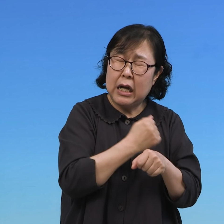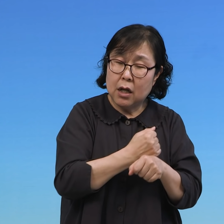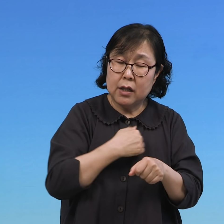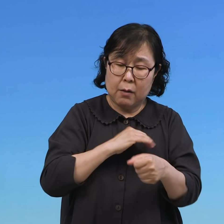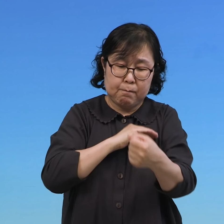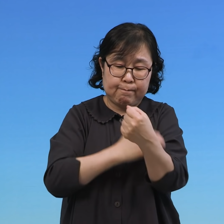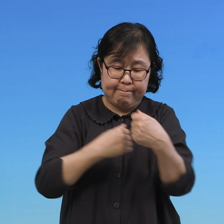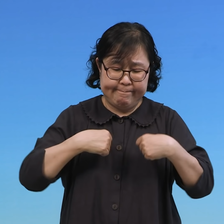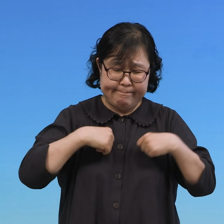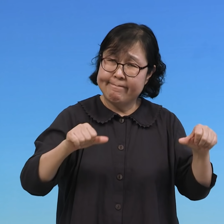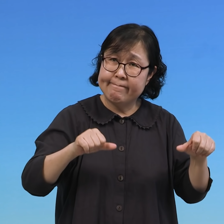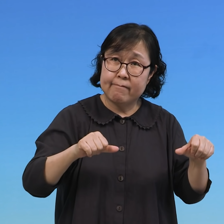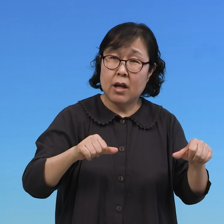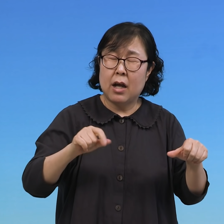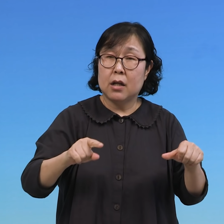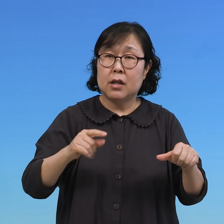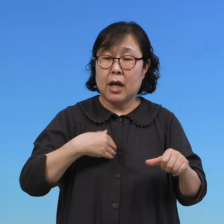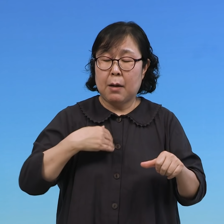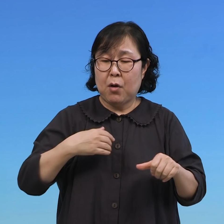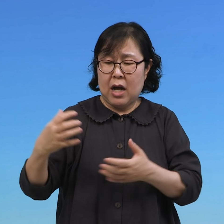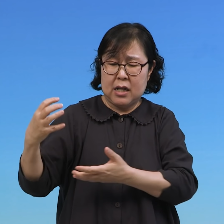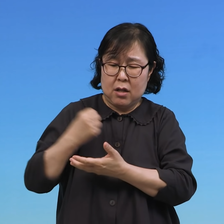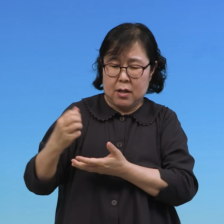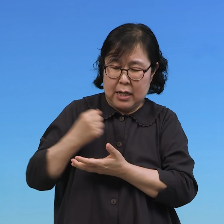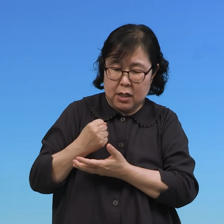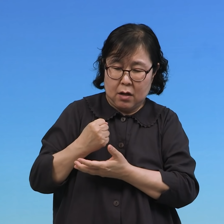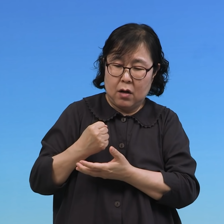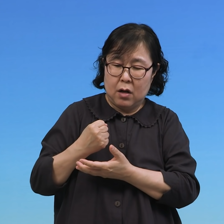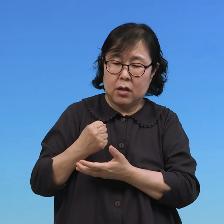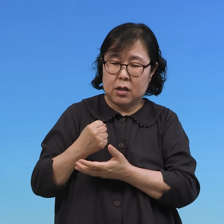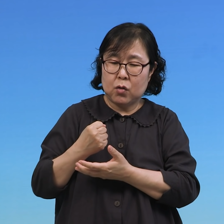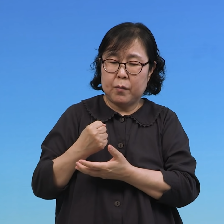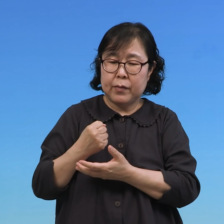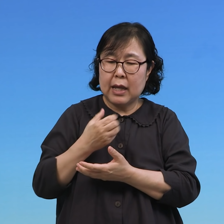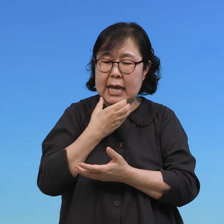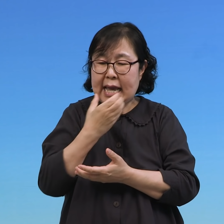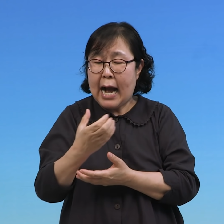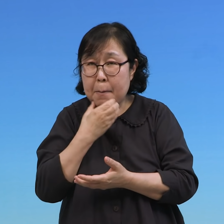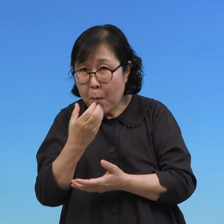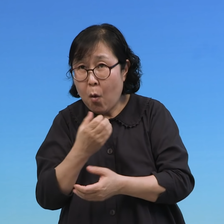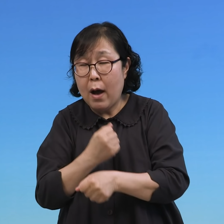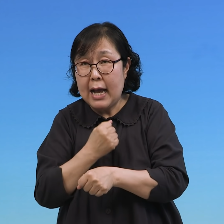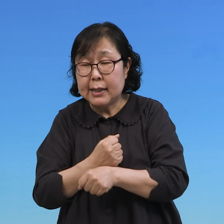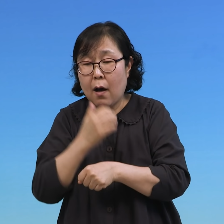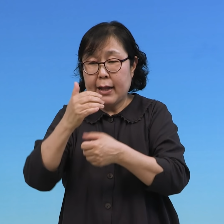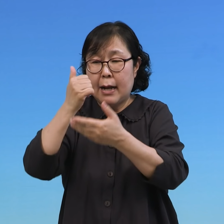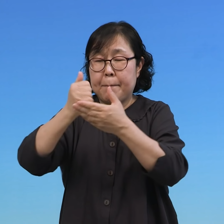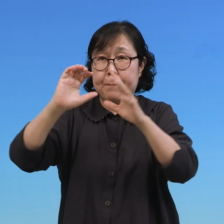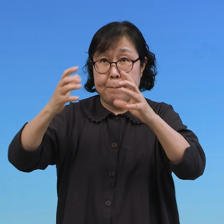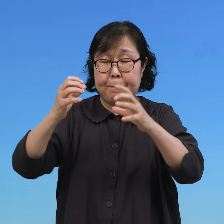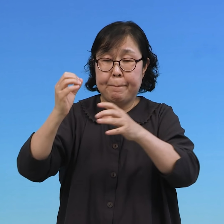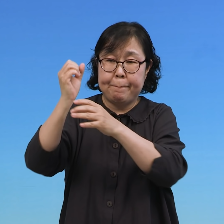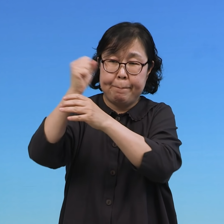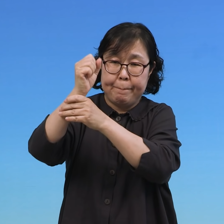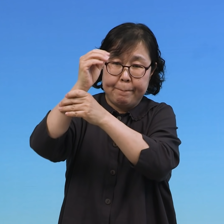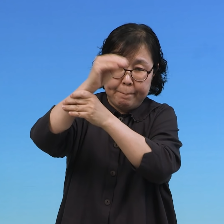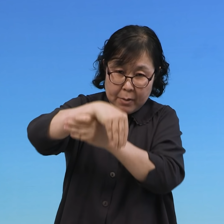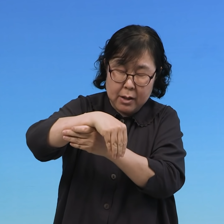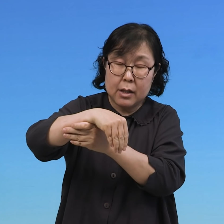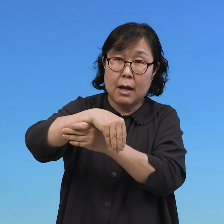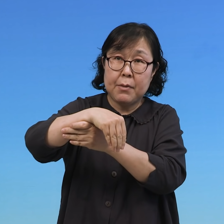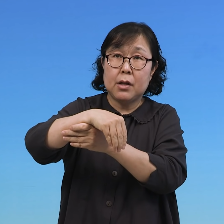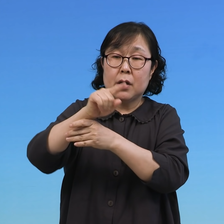우리가 이런 권리를 포기해서 우리가 뭔가 누릴 수 있는 걸 조금씩 양보해서 그래서 이것이 하나님 나라의 열매를 맺는